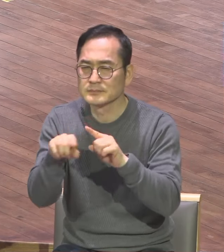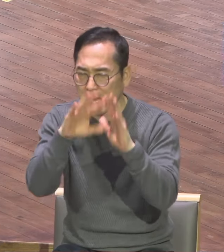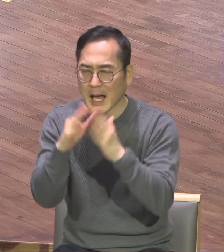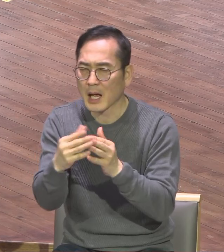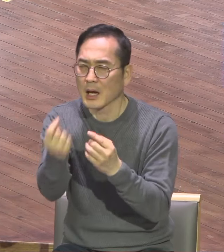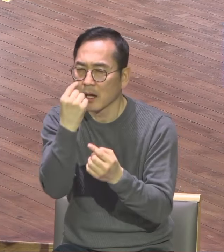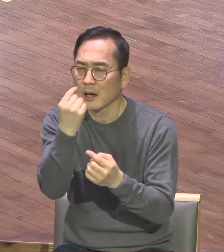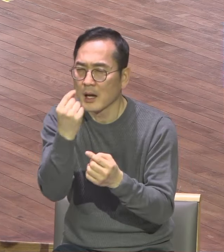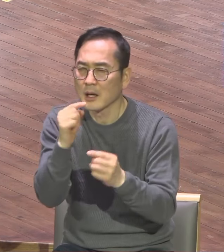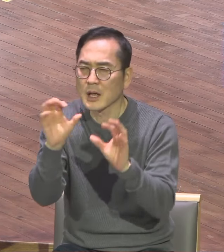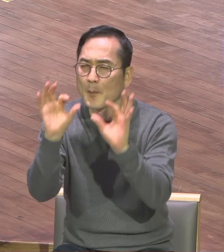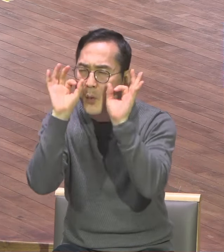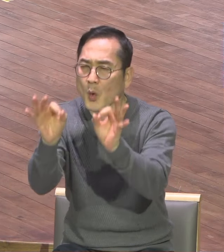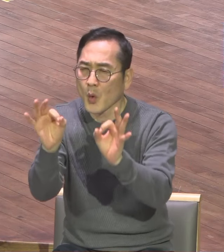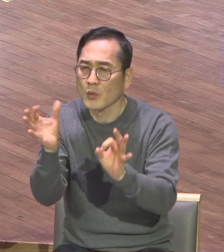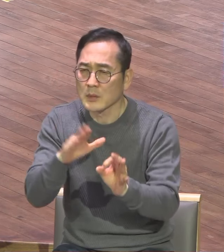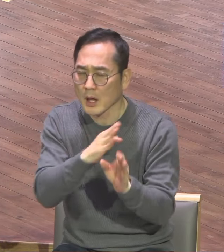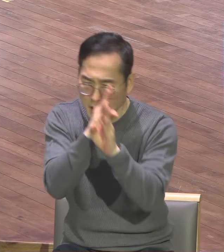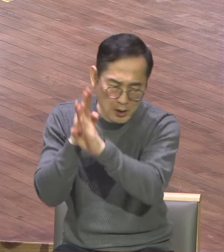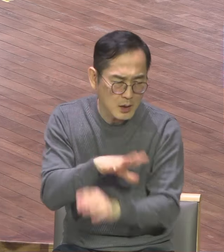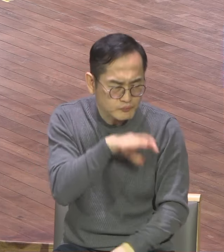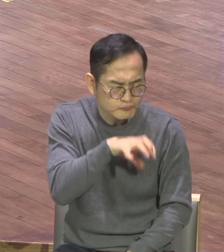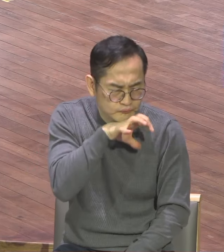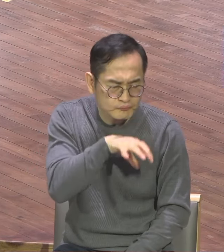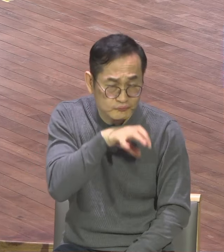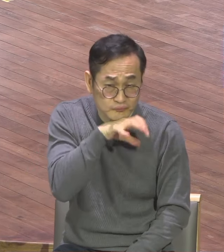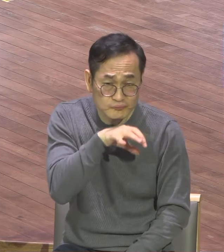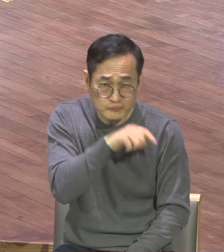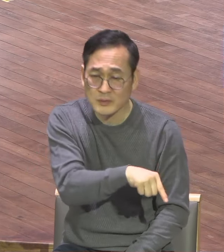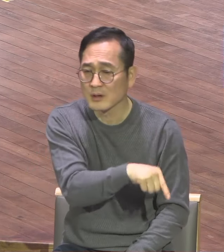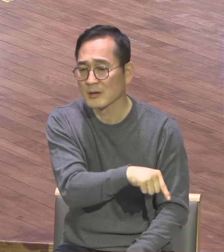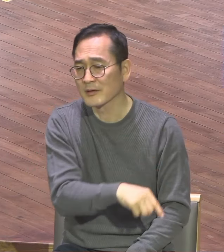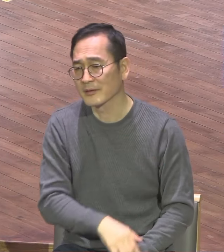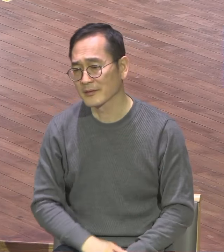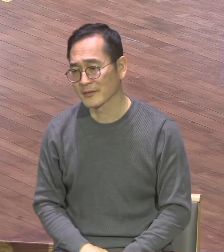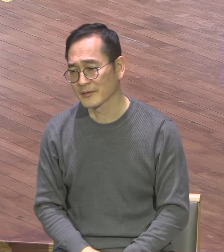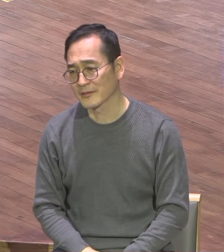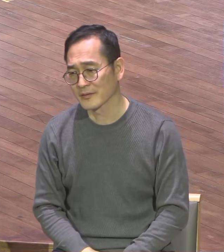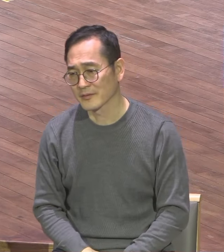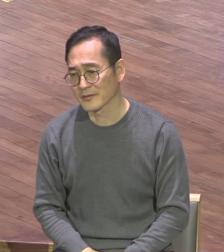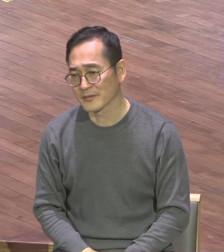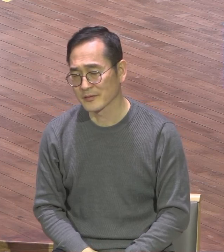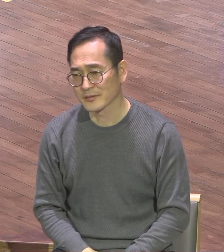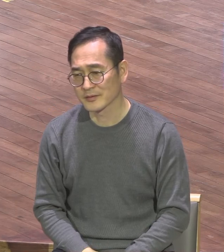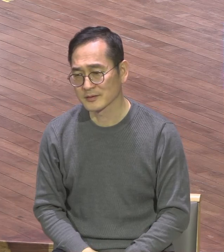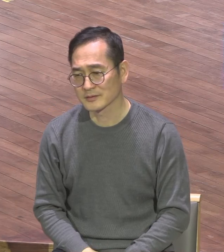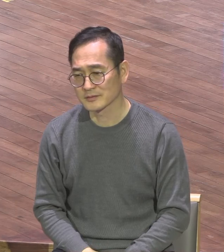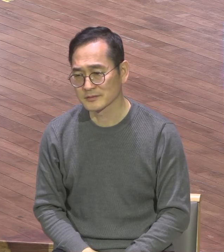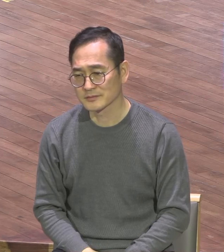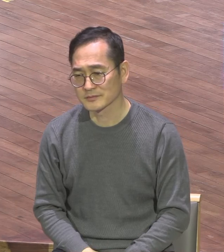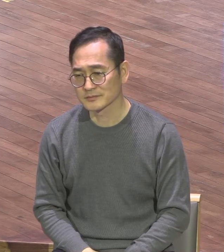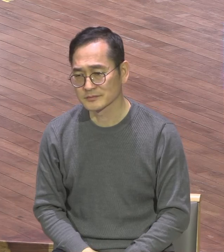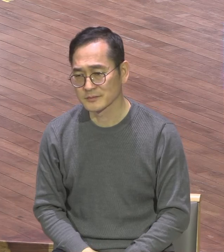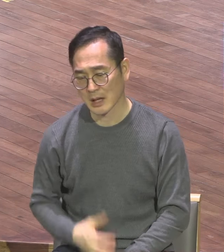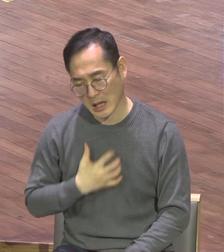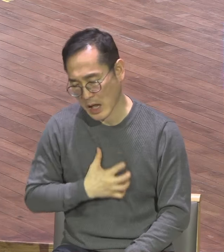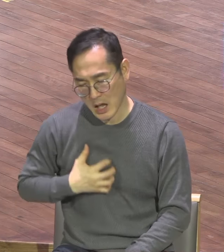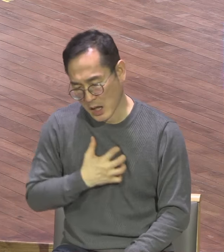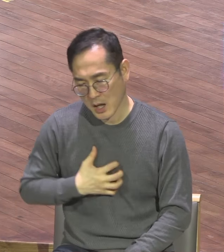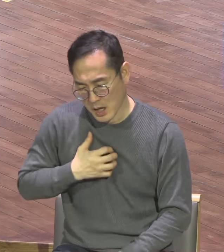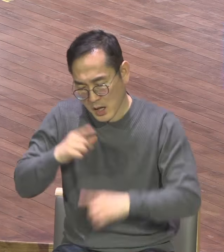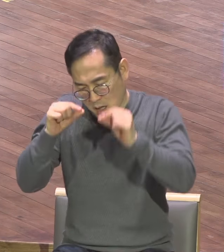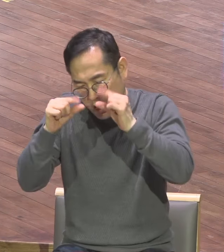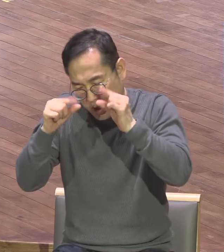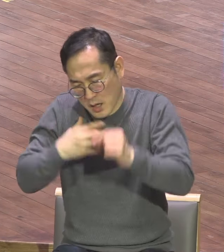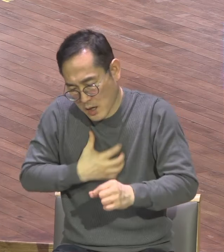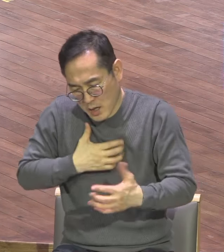살아가면서도 불평과 원망 속에 빠져 있다 이 말이에요. 지금 불평과 원망, 염려, 근심, 걱정, 불안,